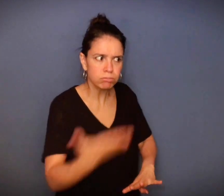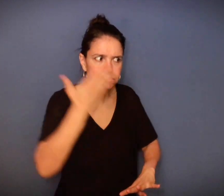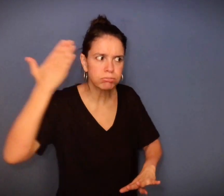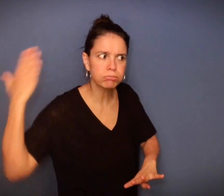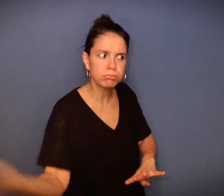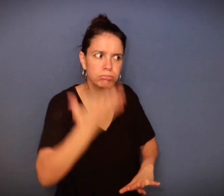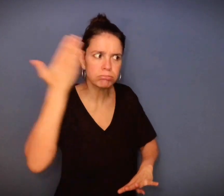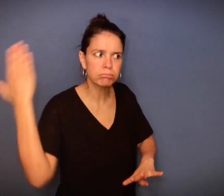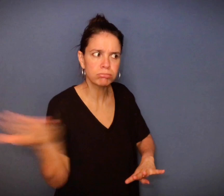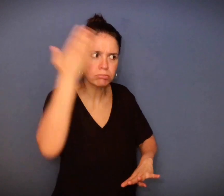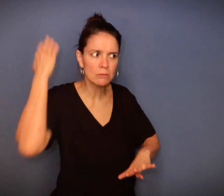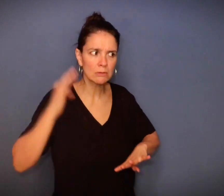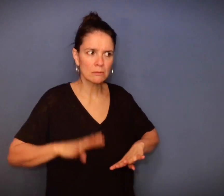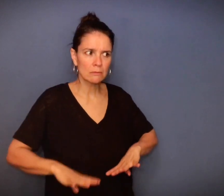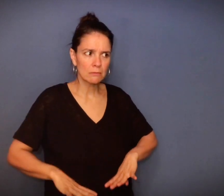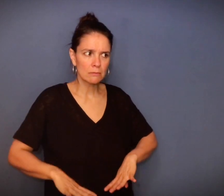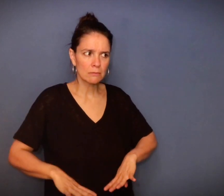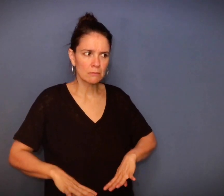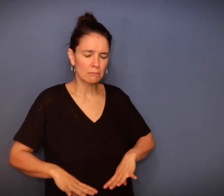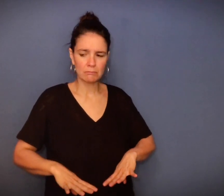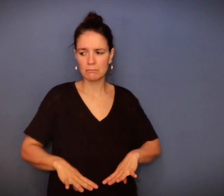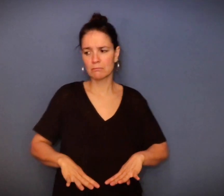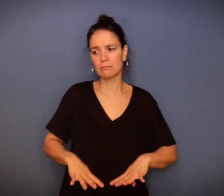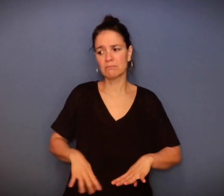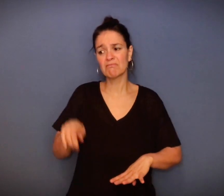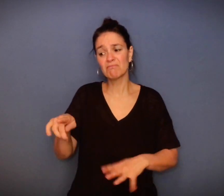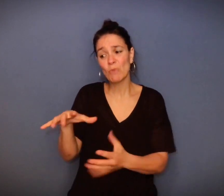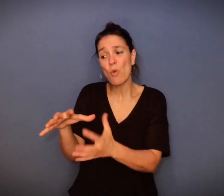dans son œuf. Voilà pourquoi il est si gros.